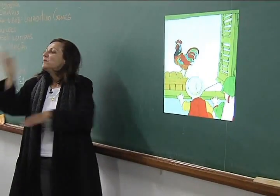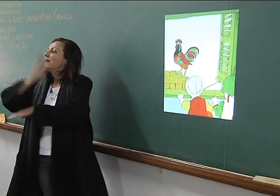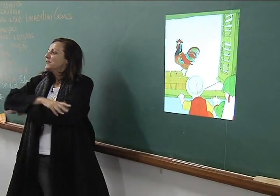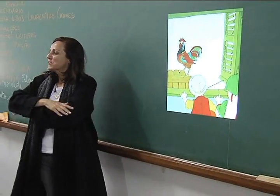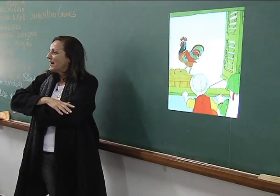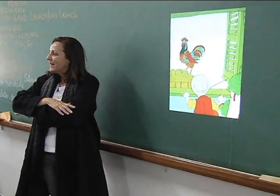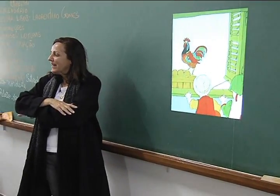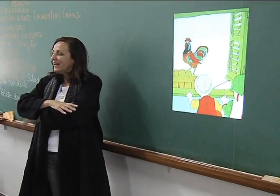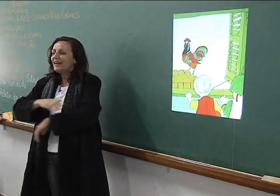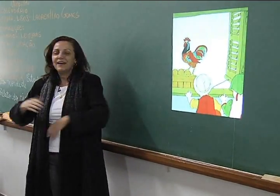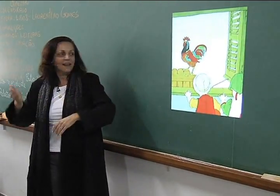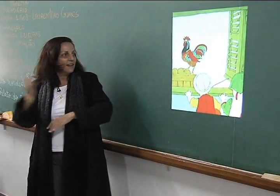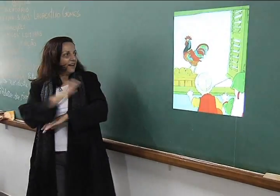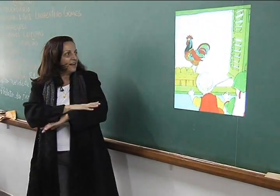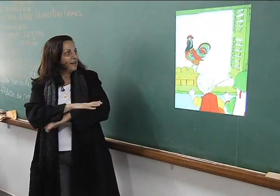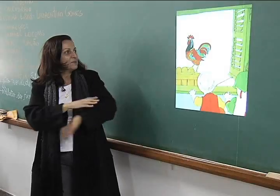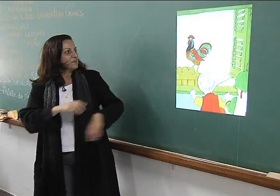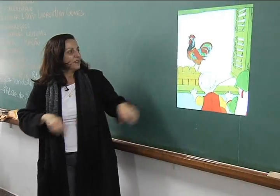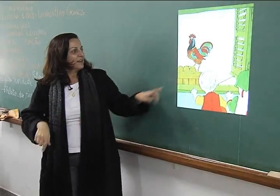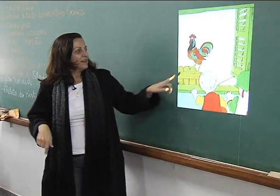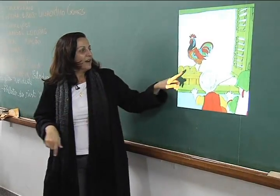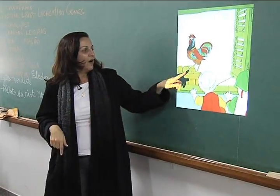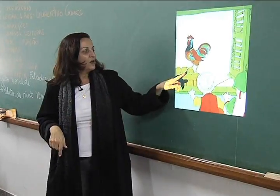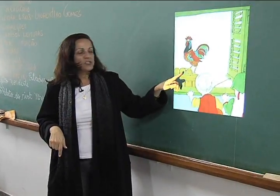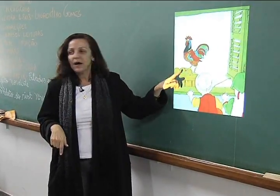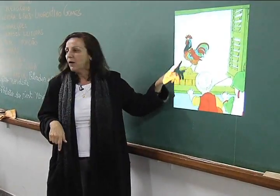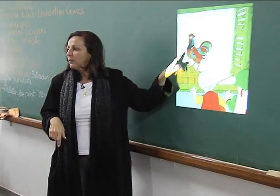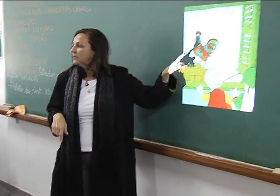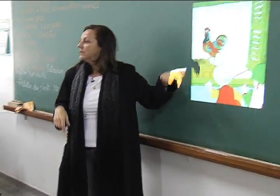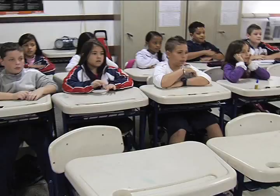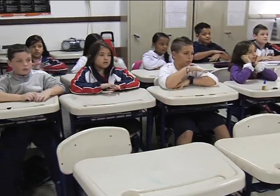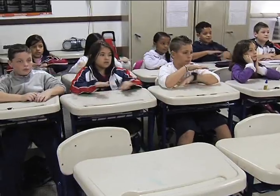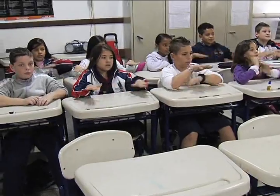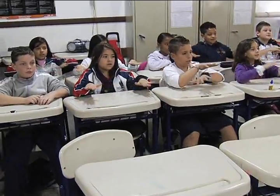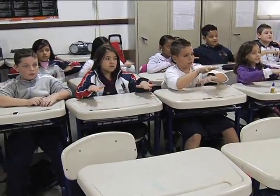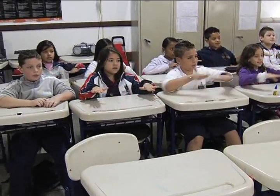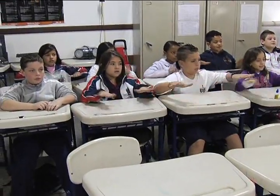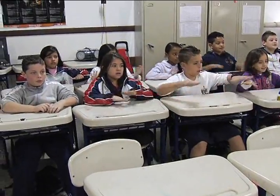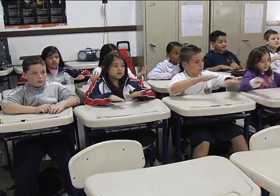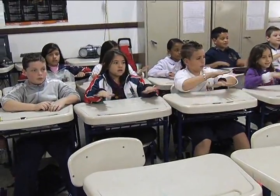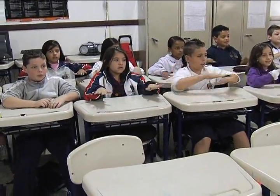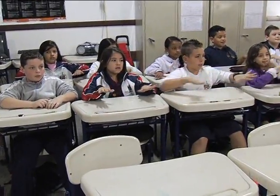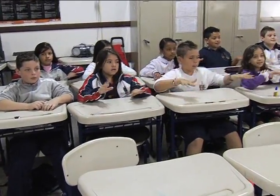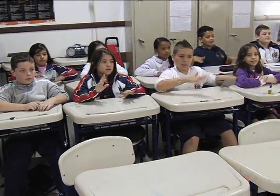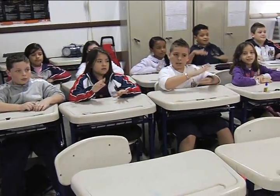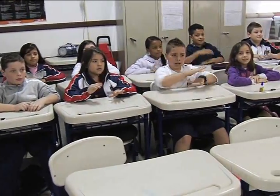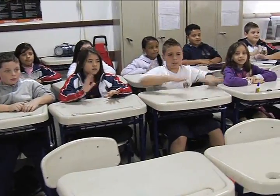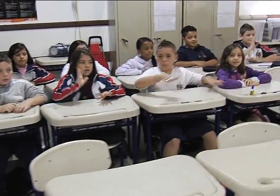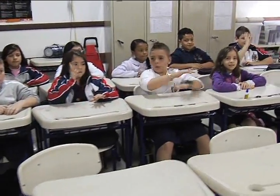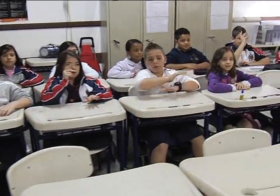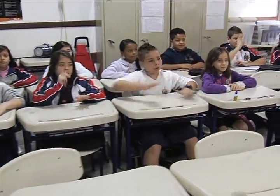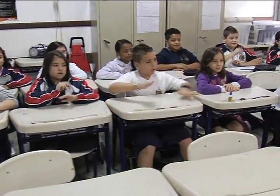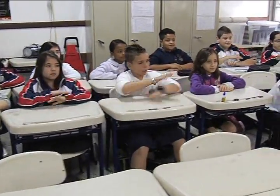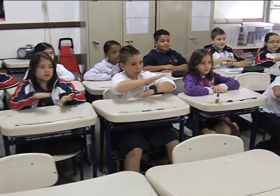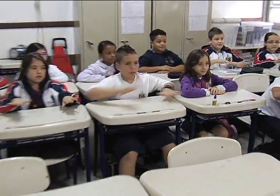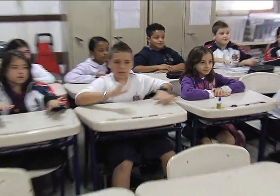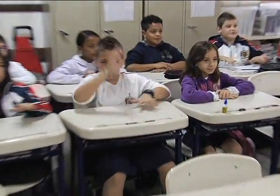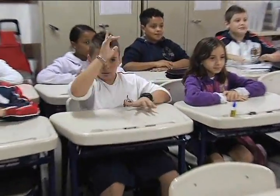Na janela. Aonde está? Está na cerca. Vamos lá. A professora